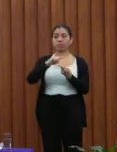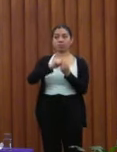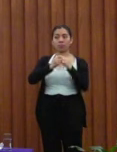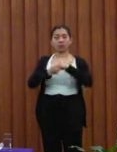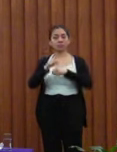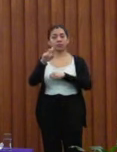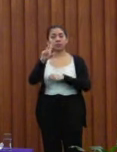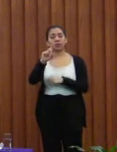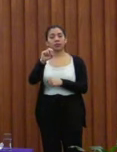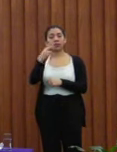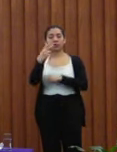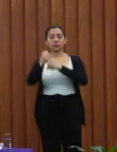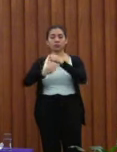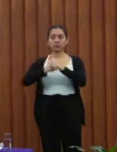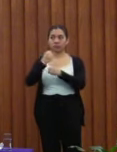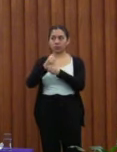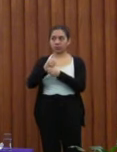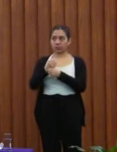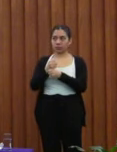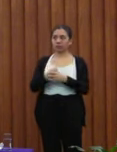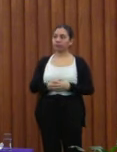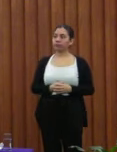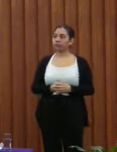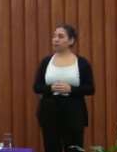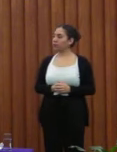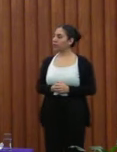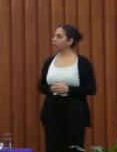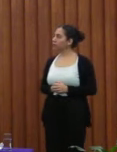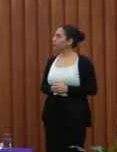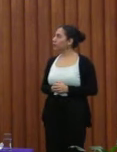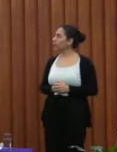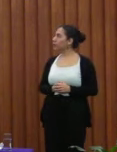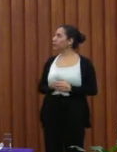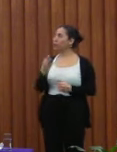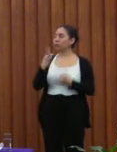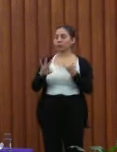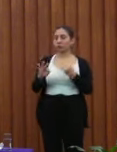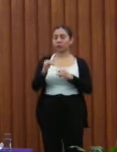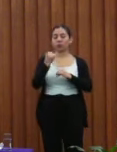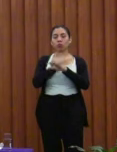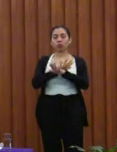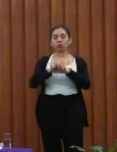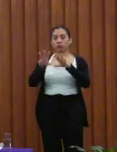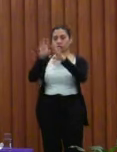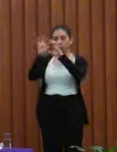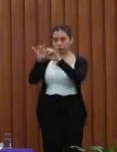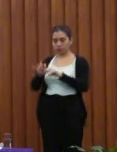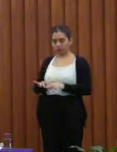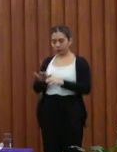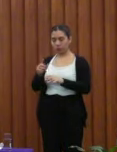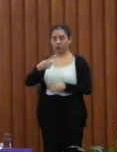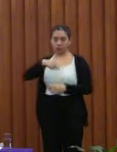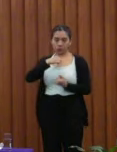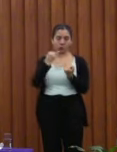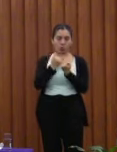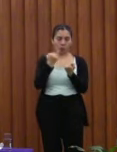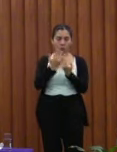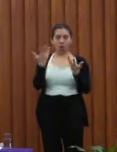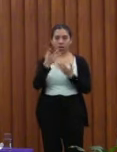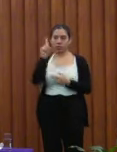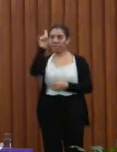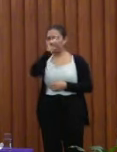con 32 años. Y por último, en nuestro informe también hacemos una serie de recomendaciones